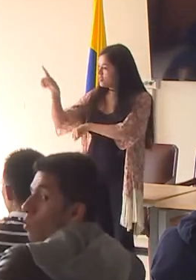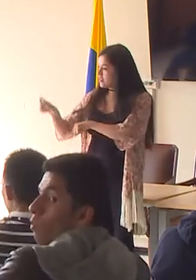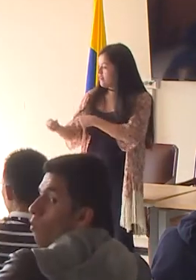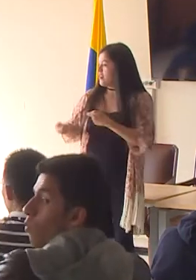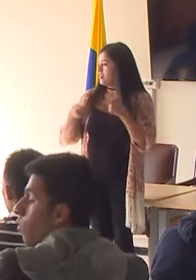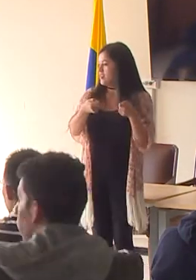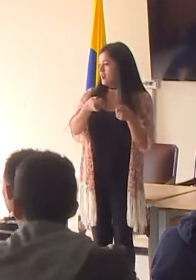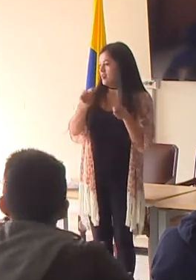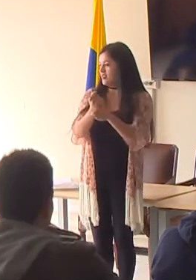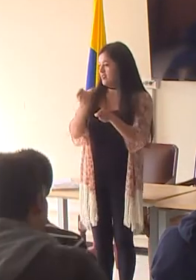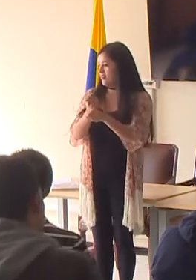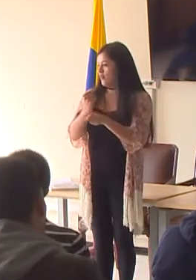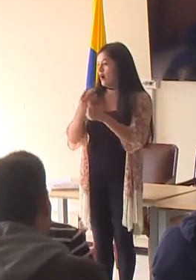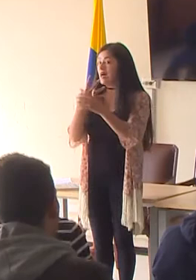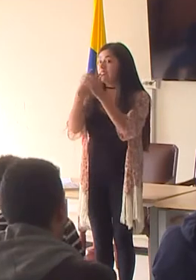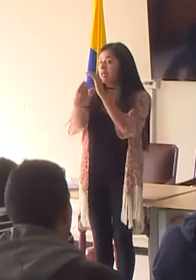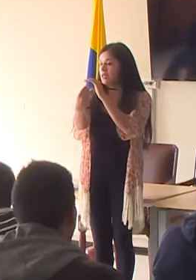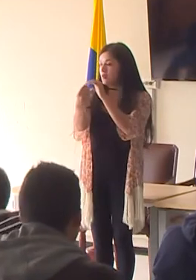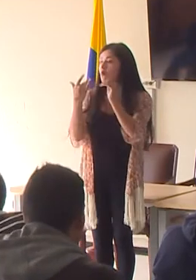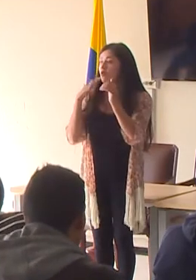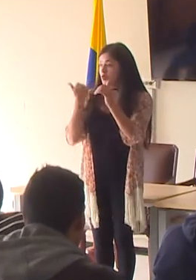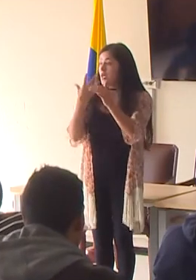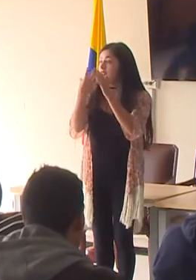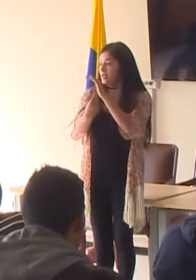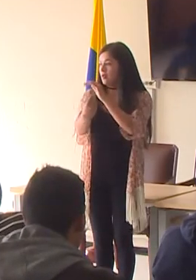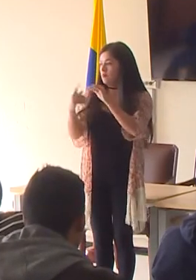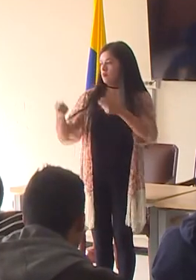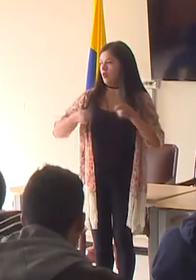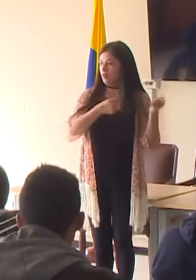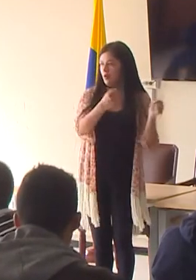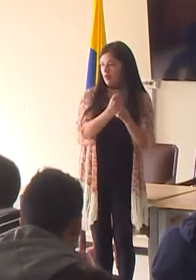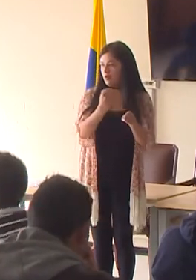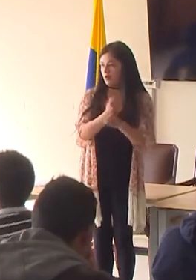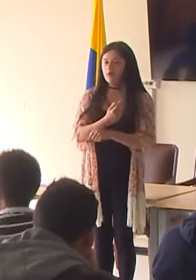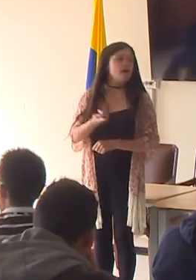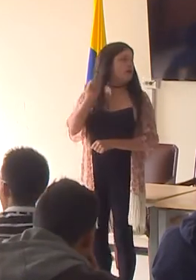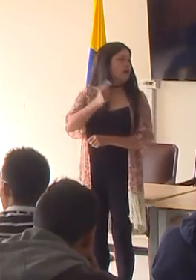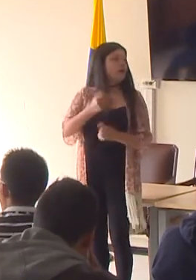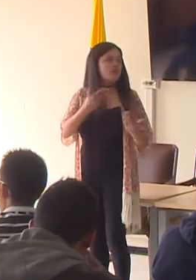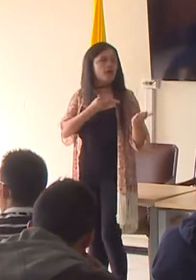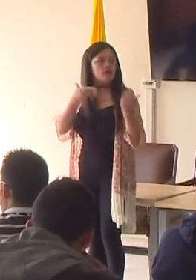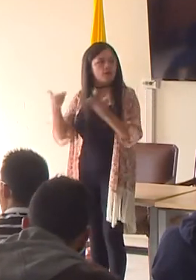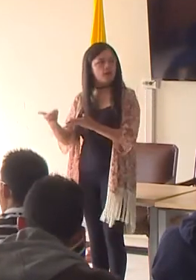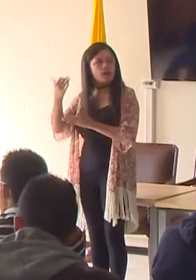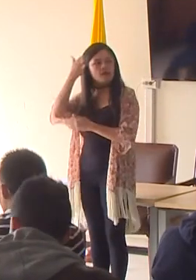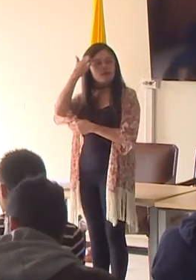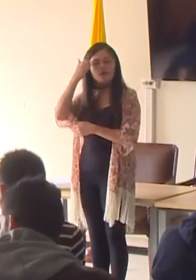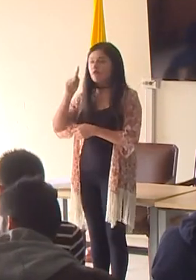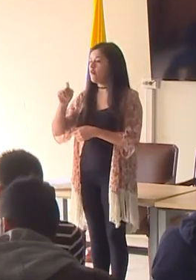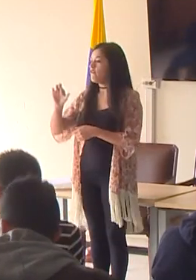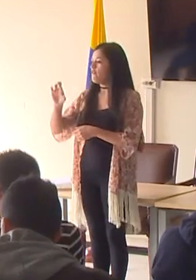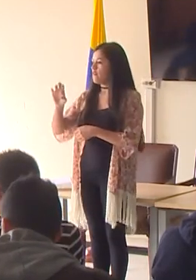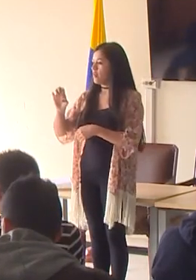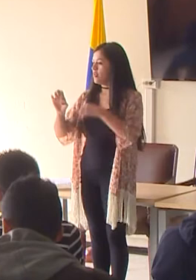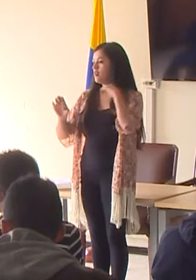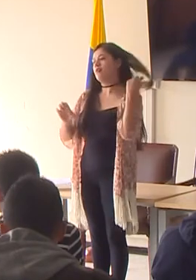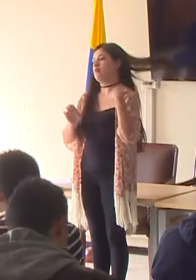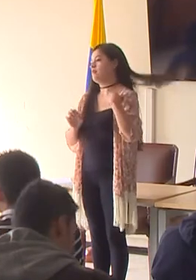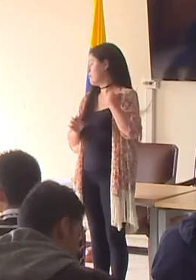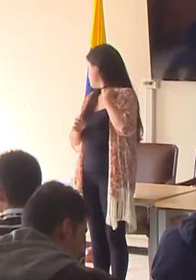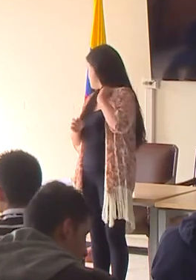paso al profesor felipe muchísimas gracias y por cierto pues el profe felipe por nombrar también que nos ha estado acompañando